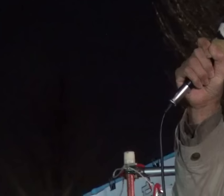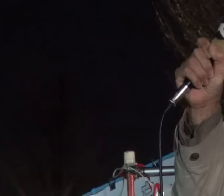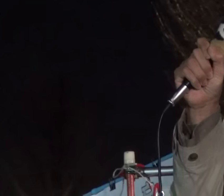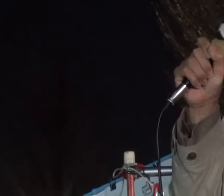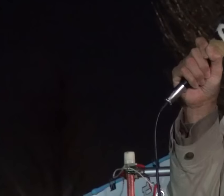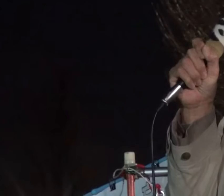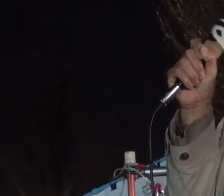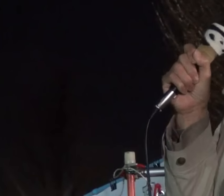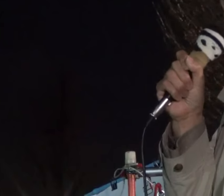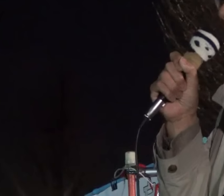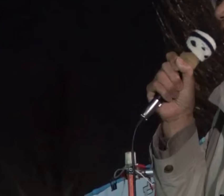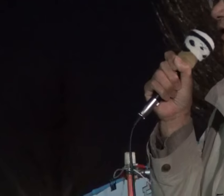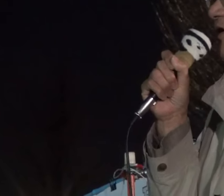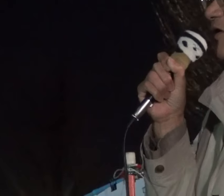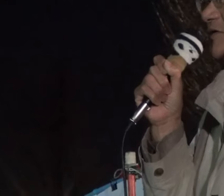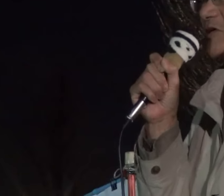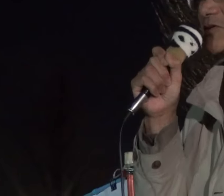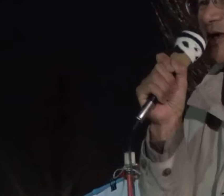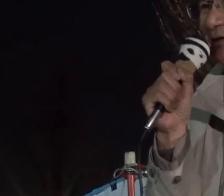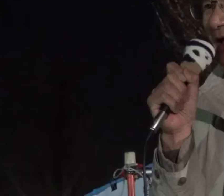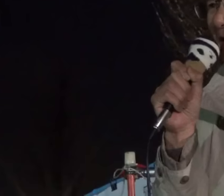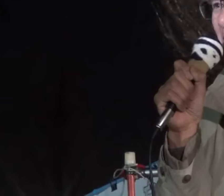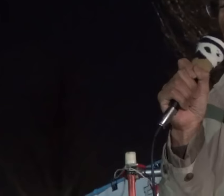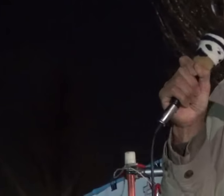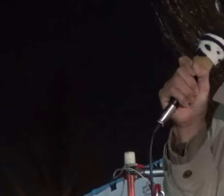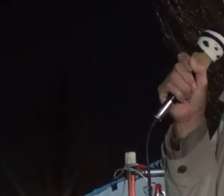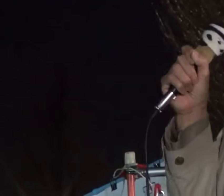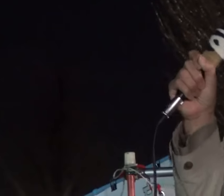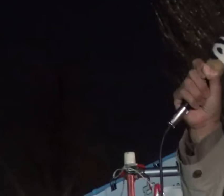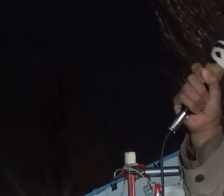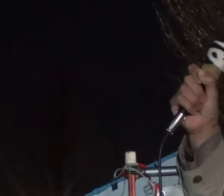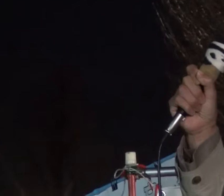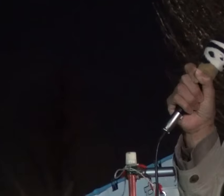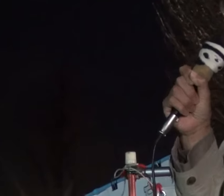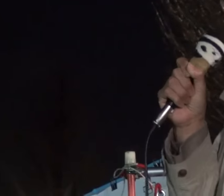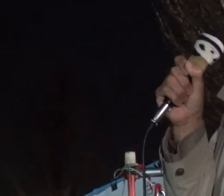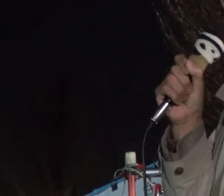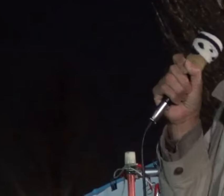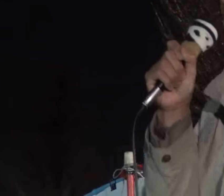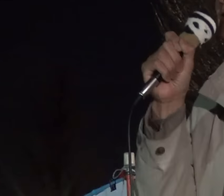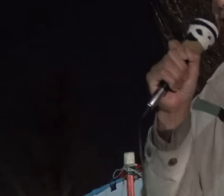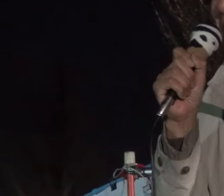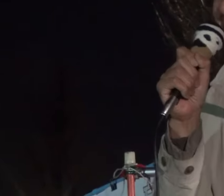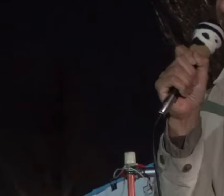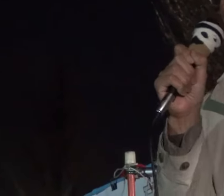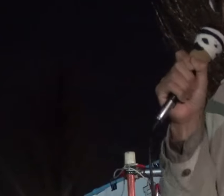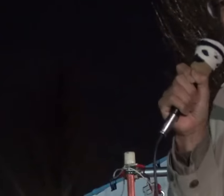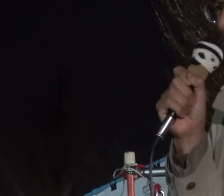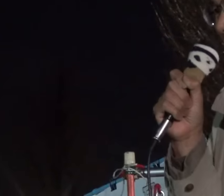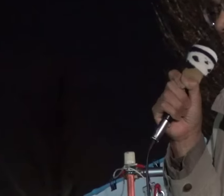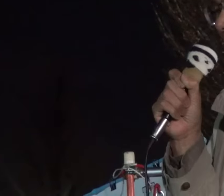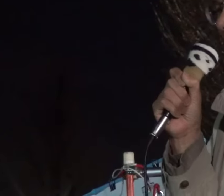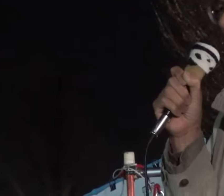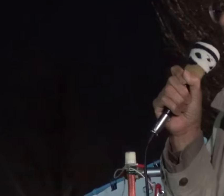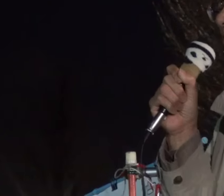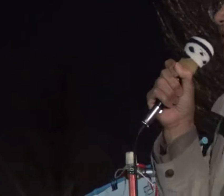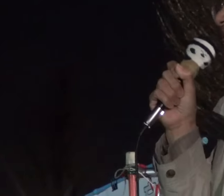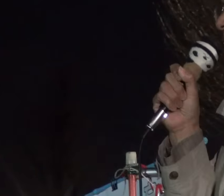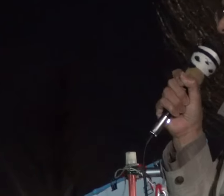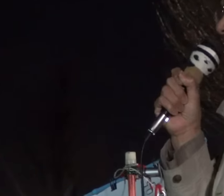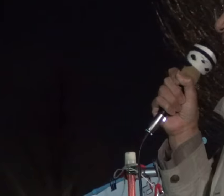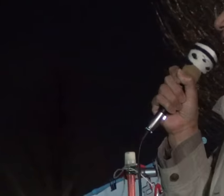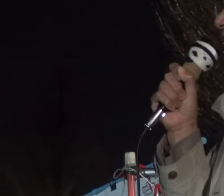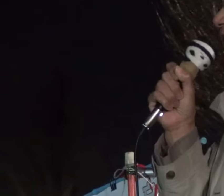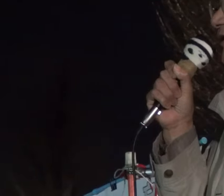多くの人がこの市長選挙で自らの意思をはっきり表明しようとしています。そ